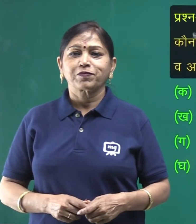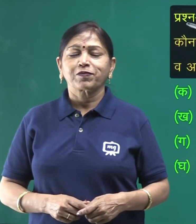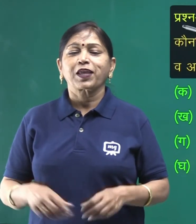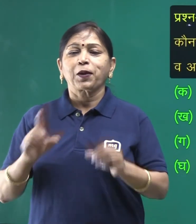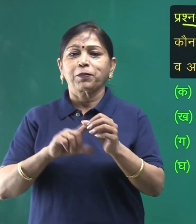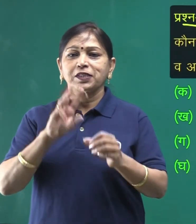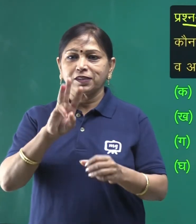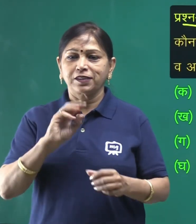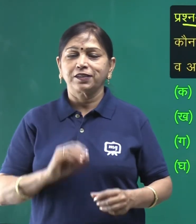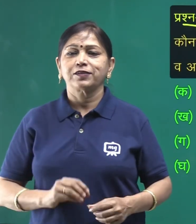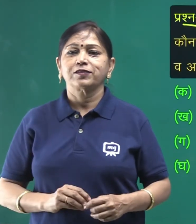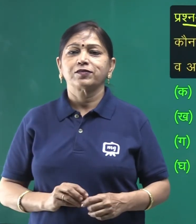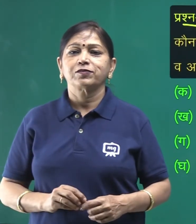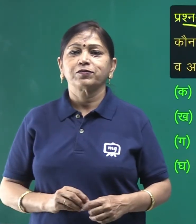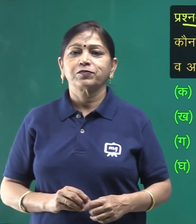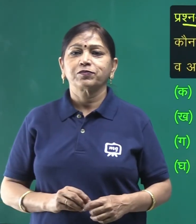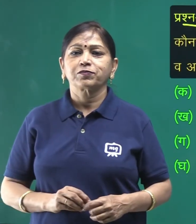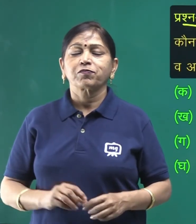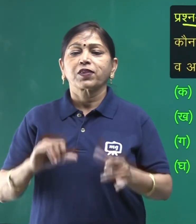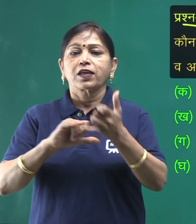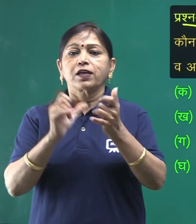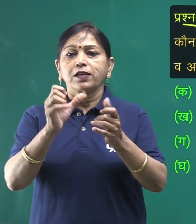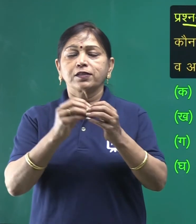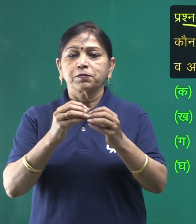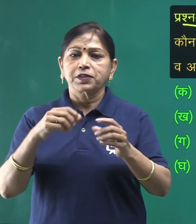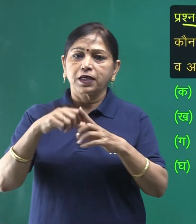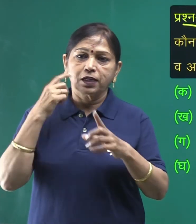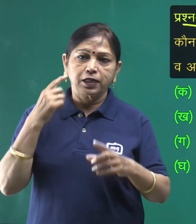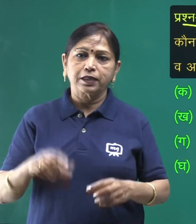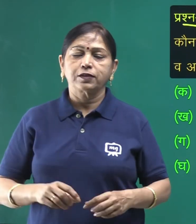प्रश्न 3 पदार्थ की